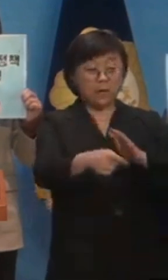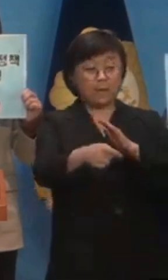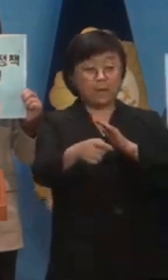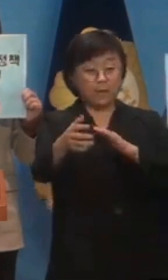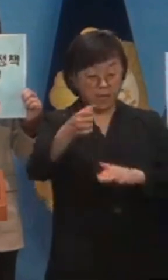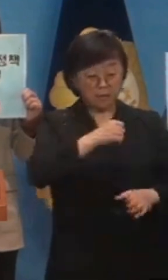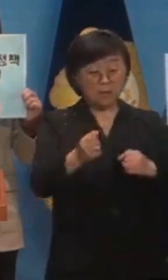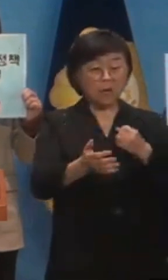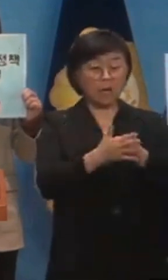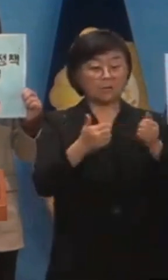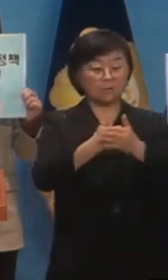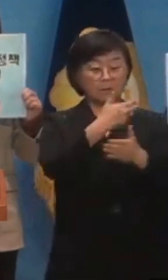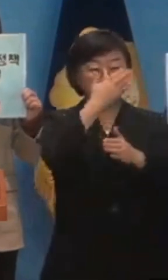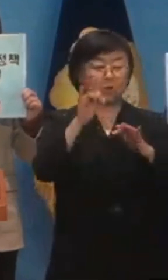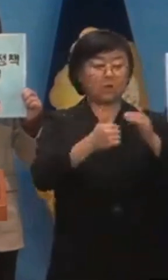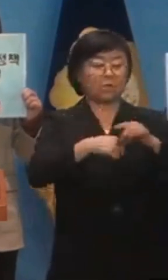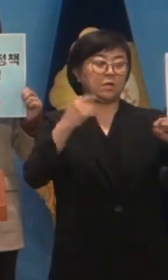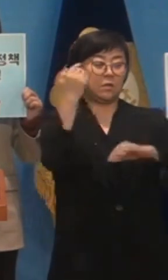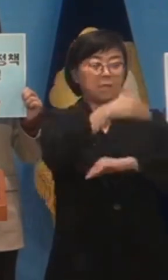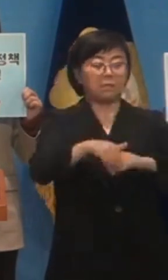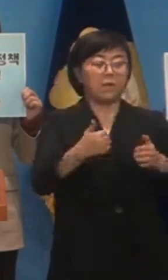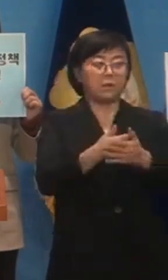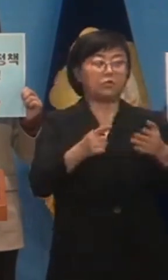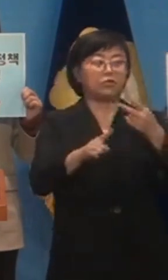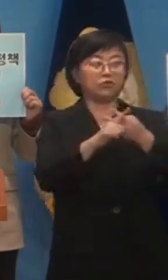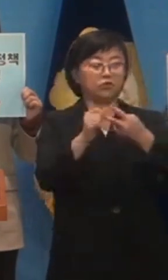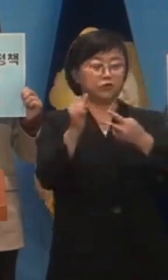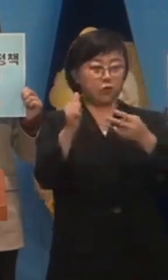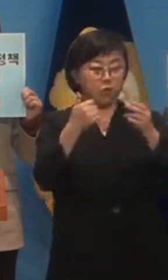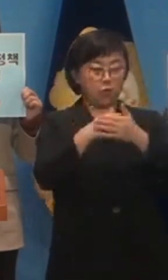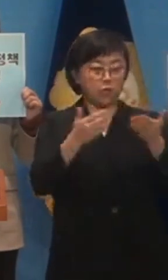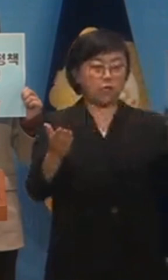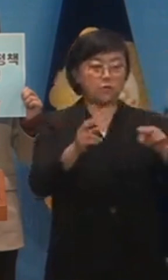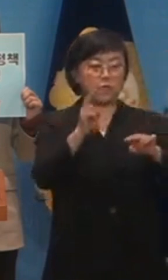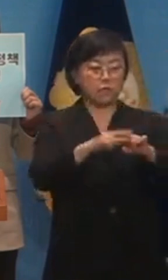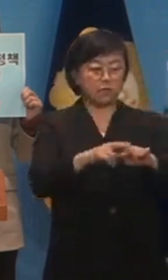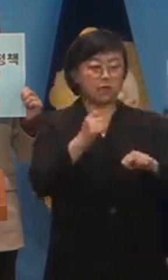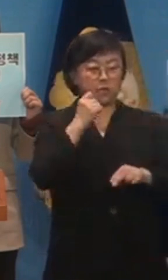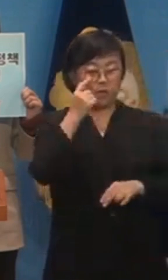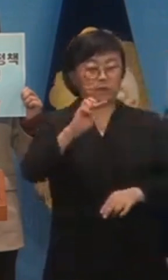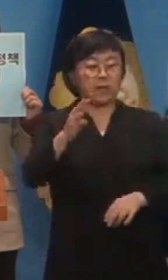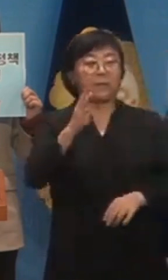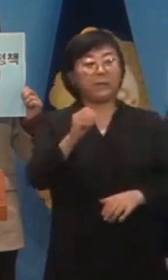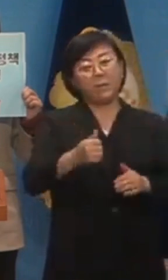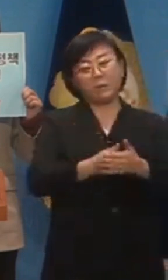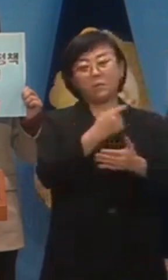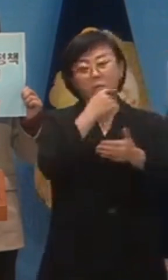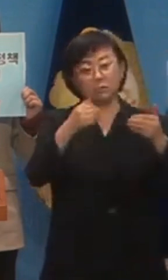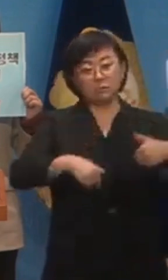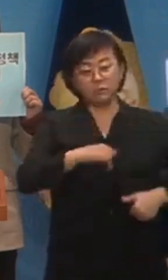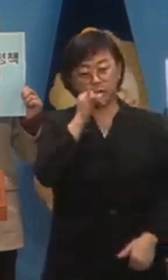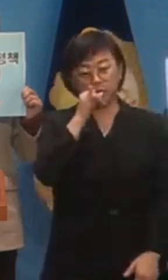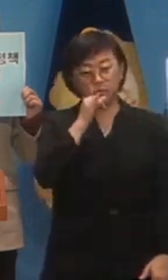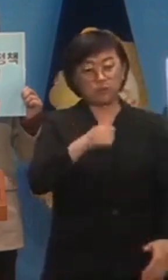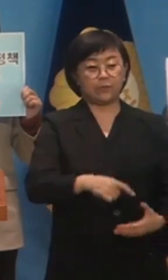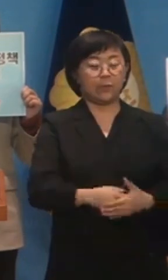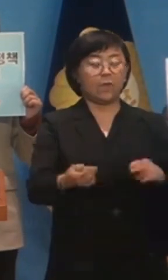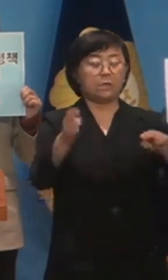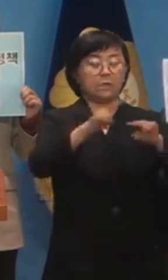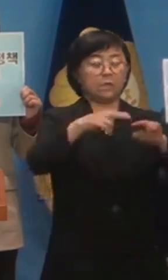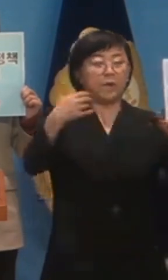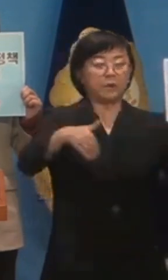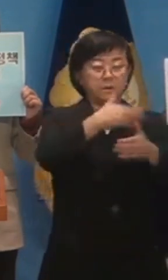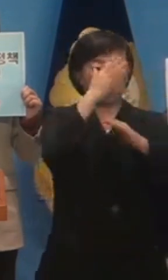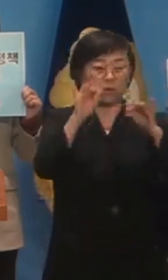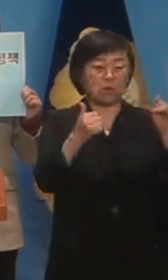아니라 중소기업 일자리도 최소 월 300이 보장되는 시대가 필요합니다. 미취업